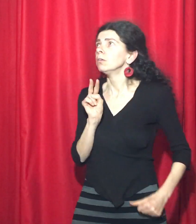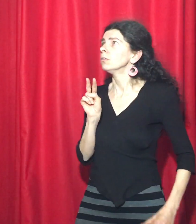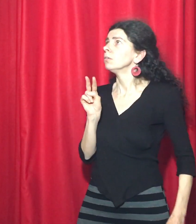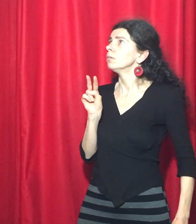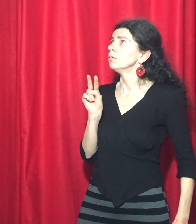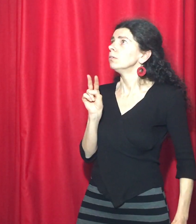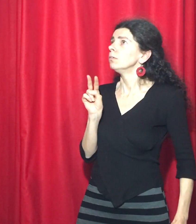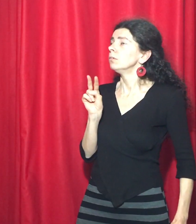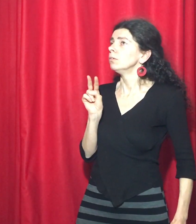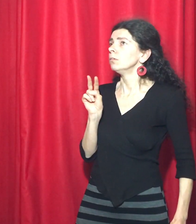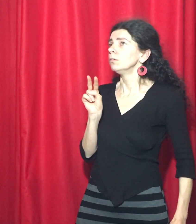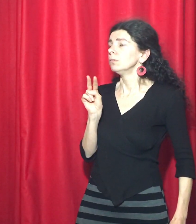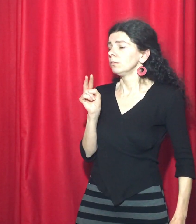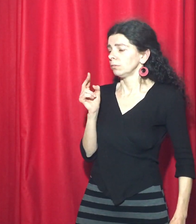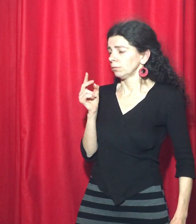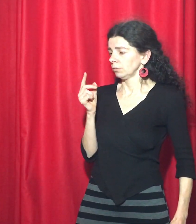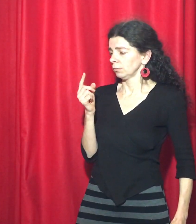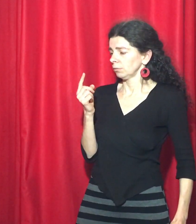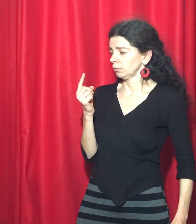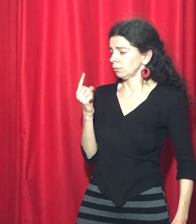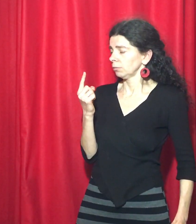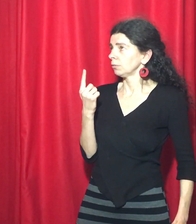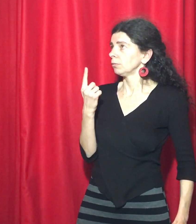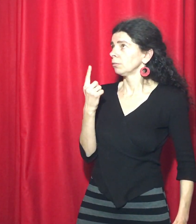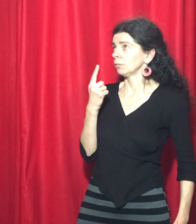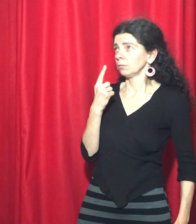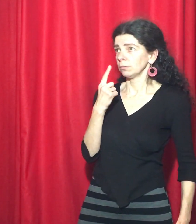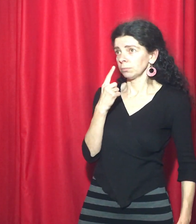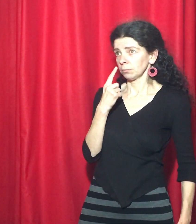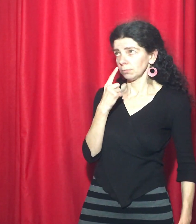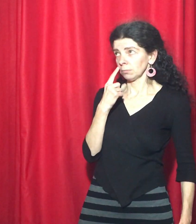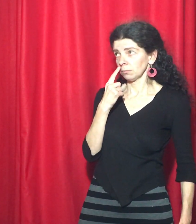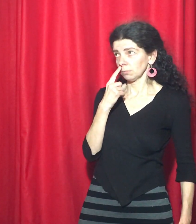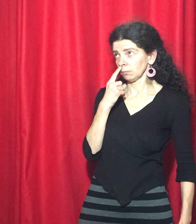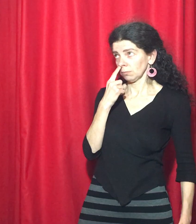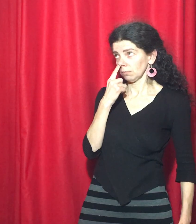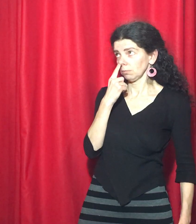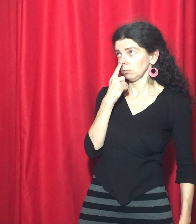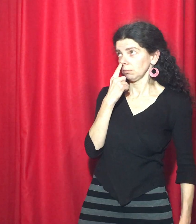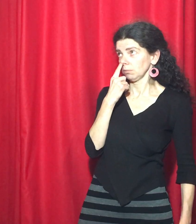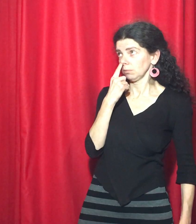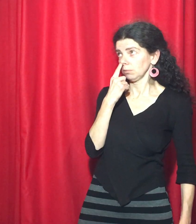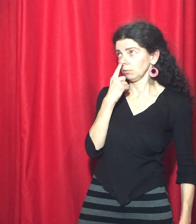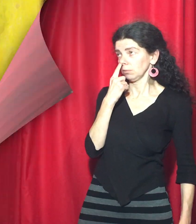Alors, Jules regarda le grand méchant loup dans les yeux, et il se mit un doigt dans le nez.